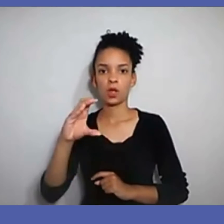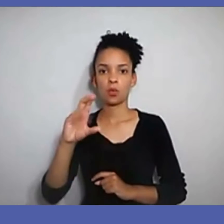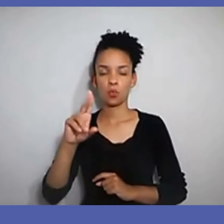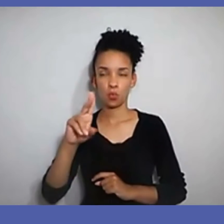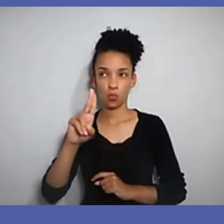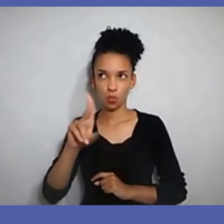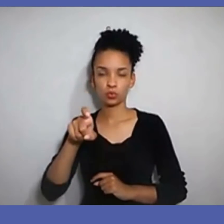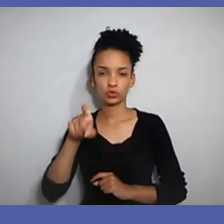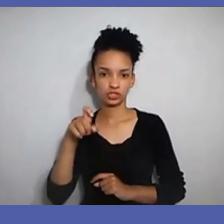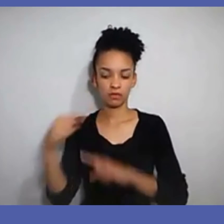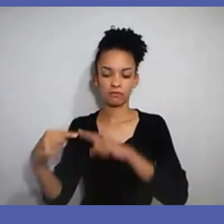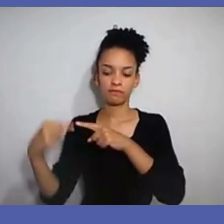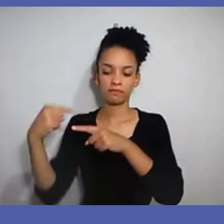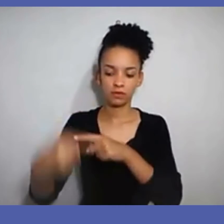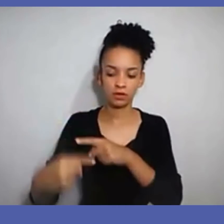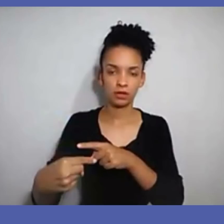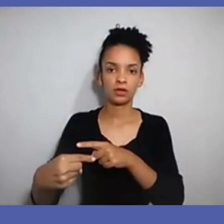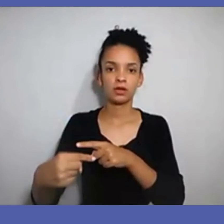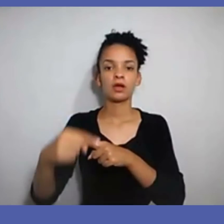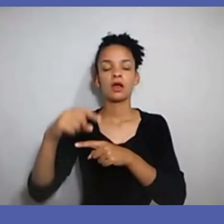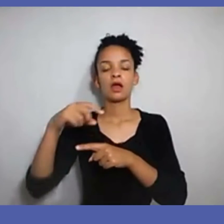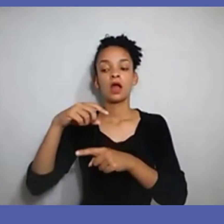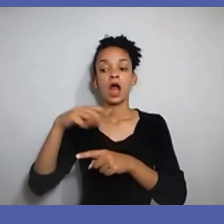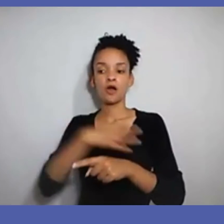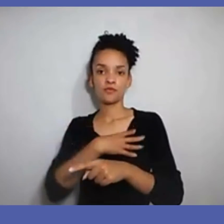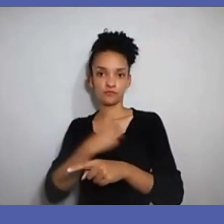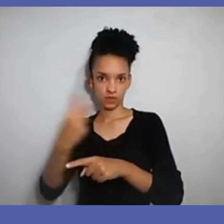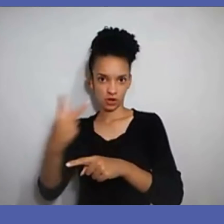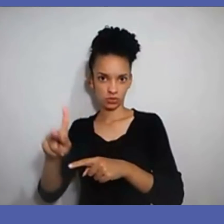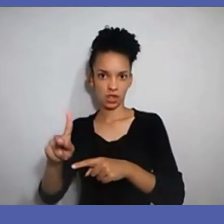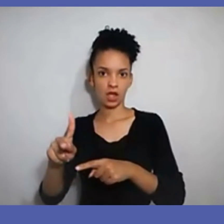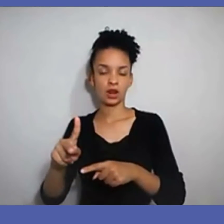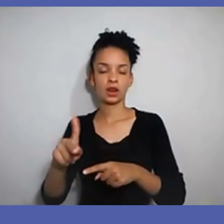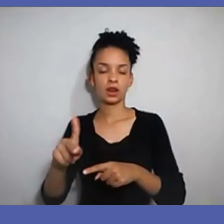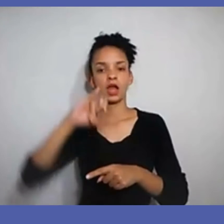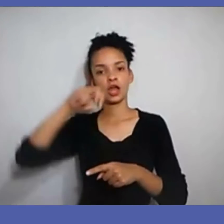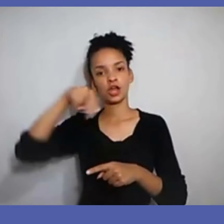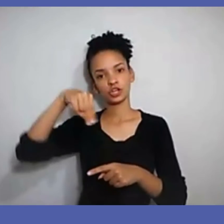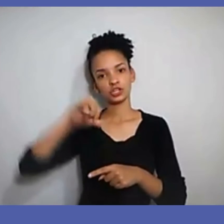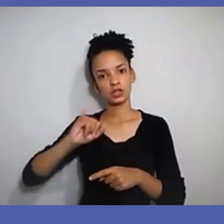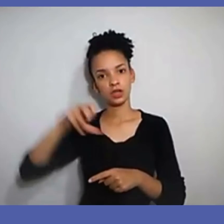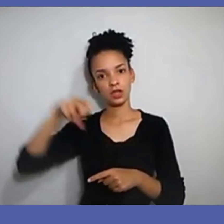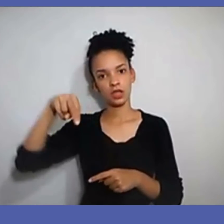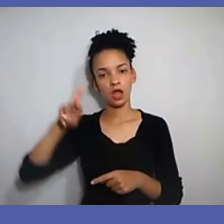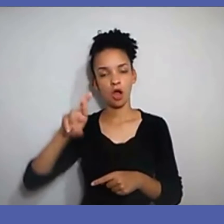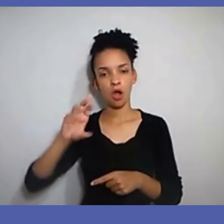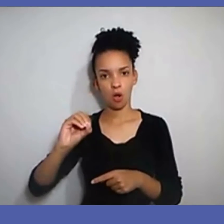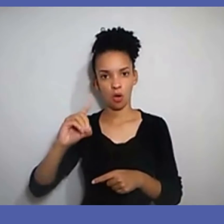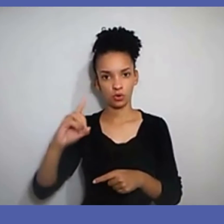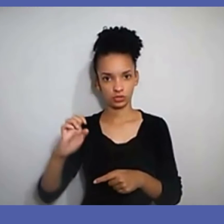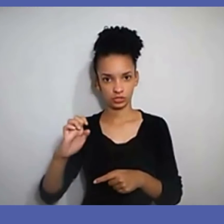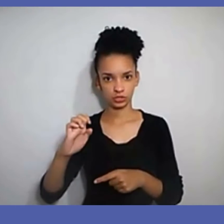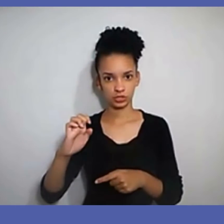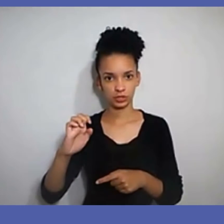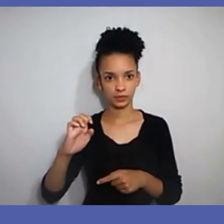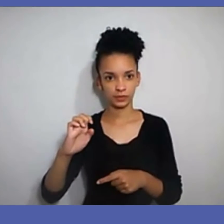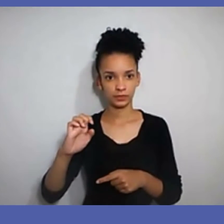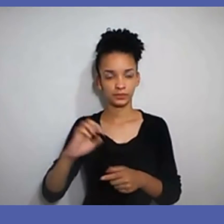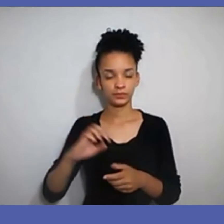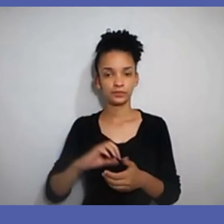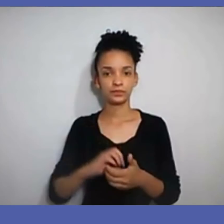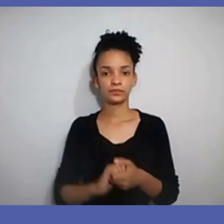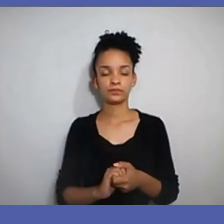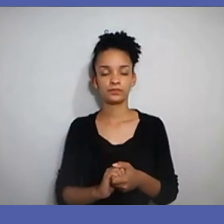Aproximadamente 100 a 150 anos depois do dilúvio, o homem ainda